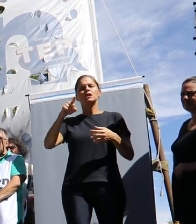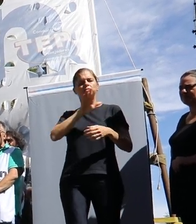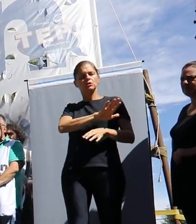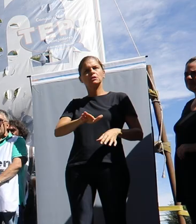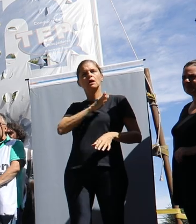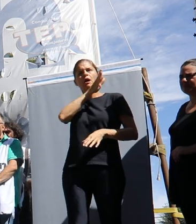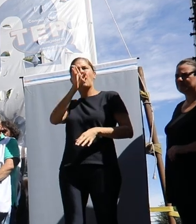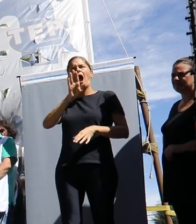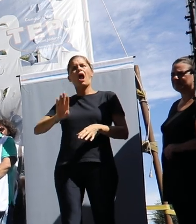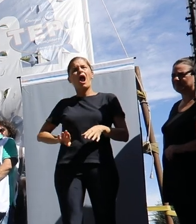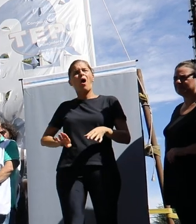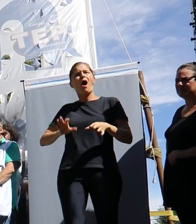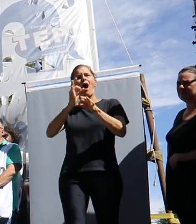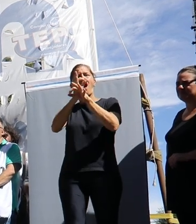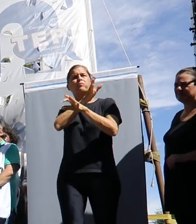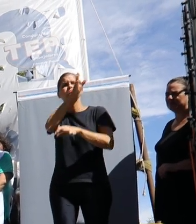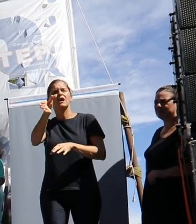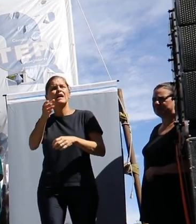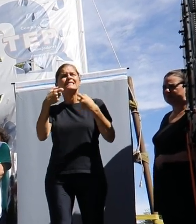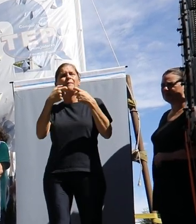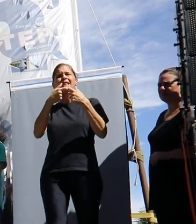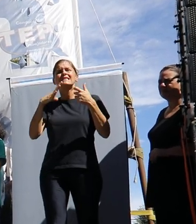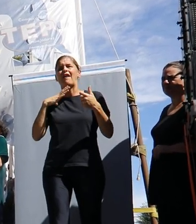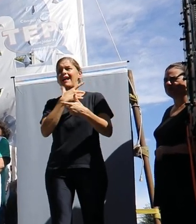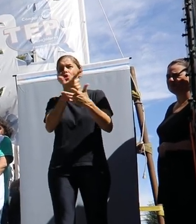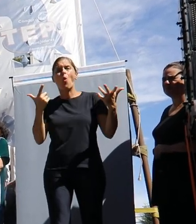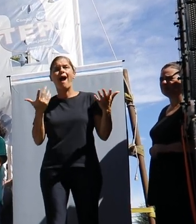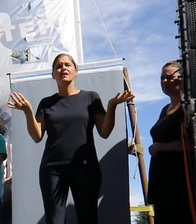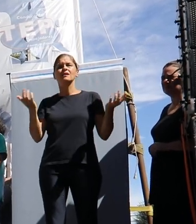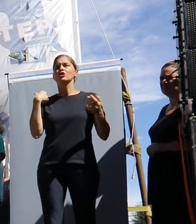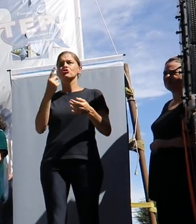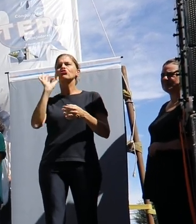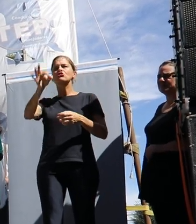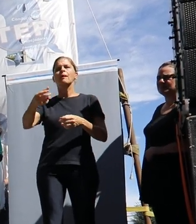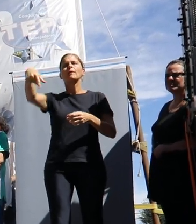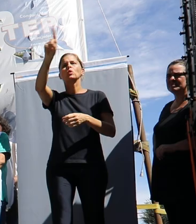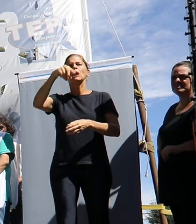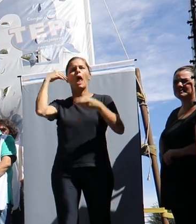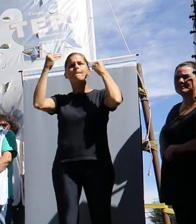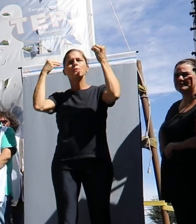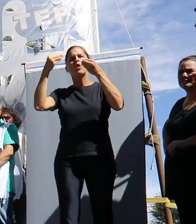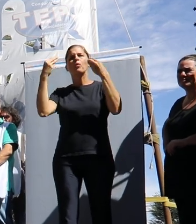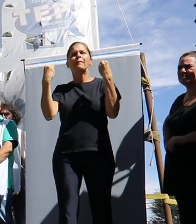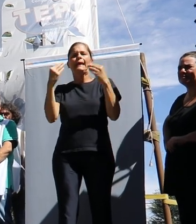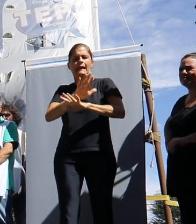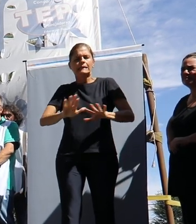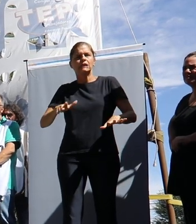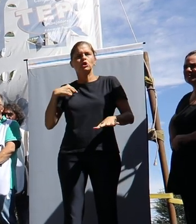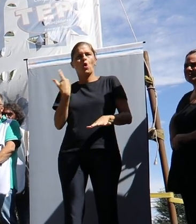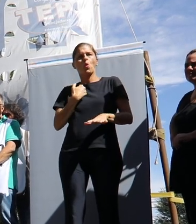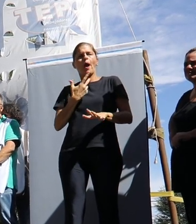escuela y con la falta de zapatillas y de muchas cosas y sabemos que ustedes son los que se preocupan para que nuestros pibes y nuestras